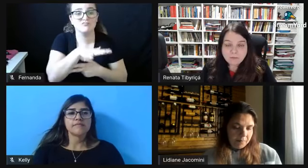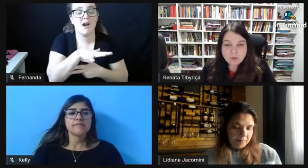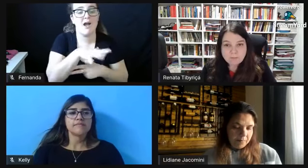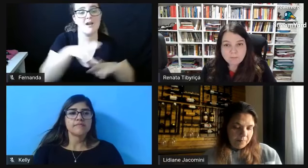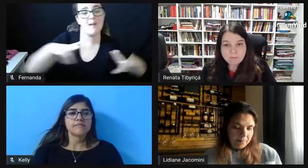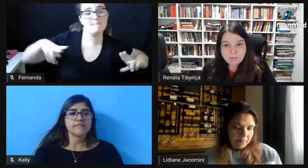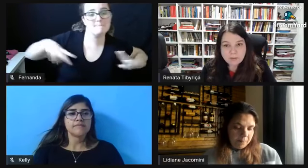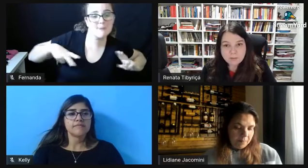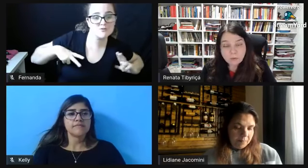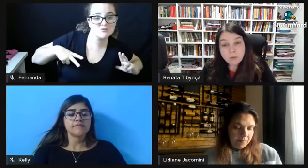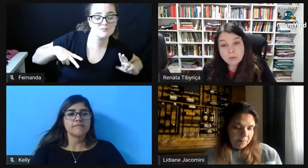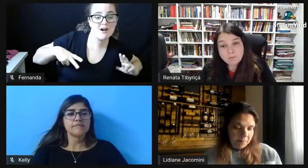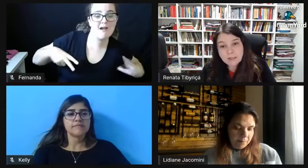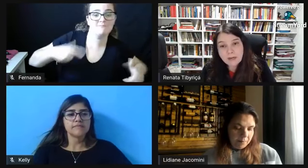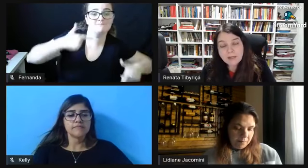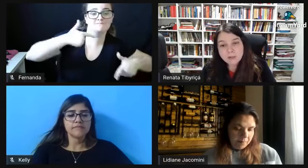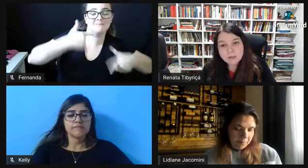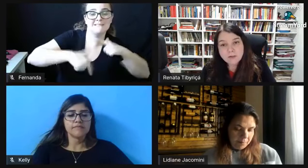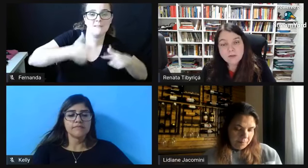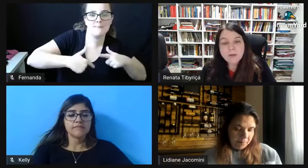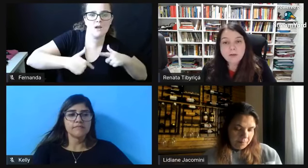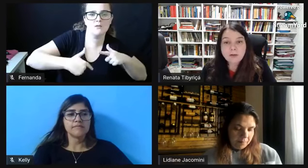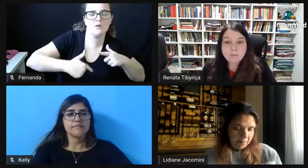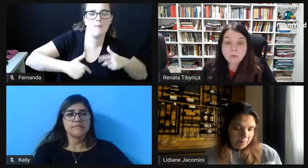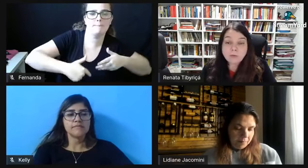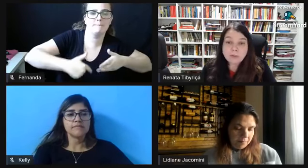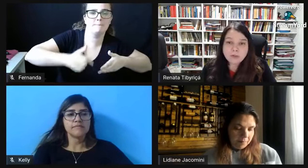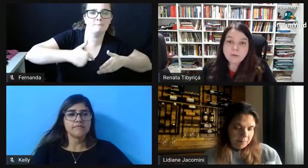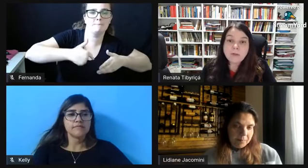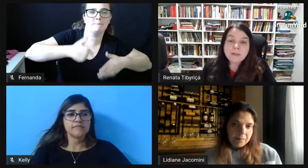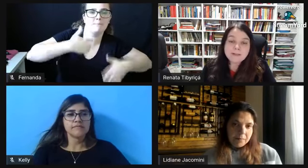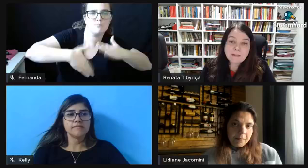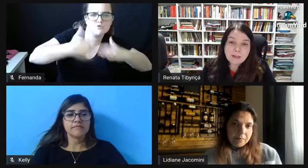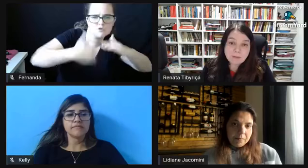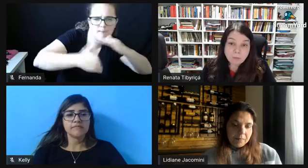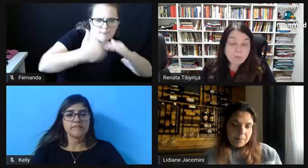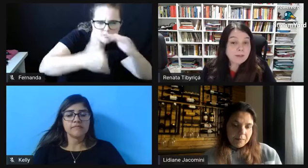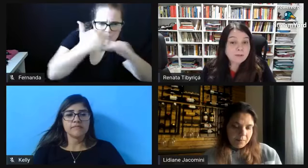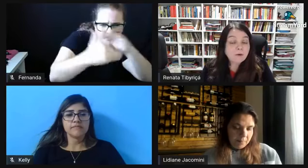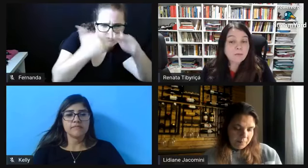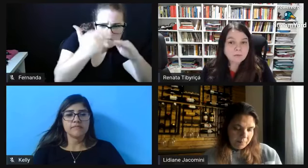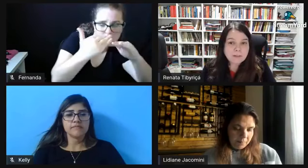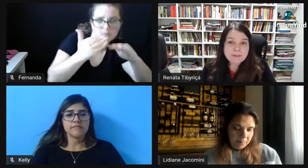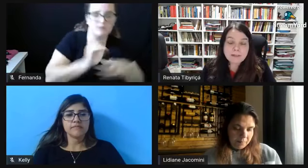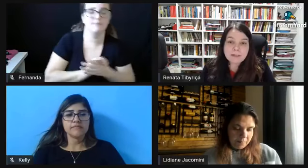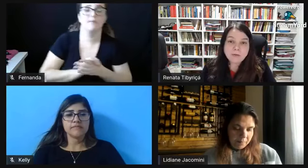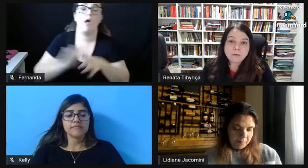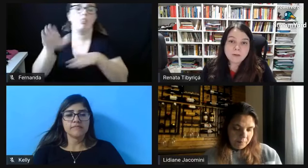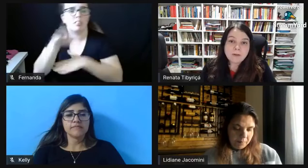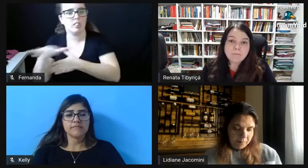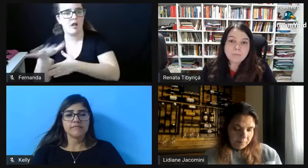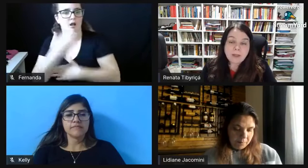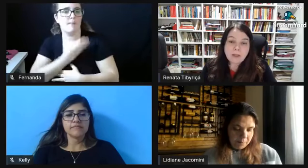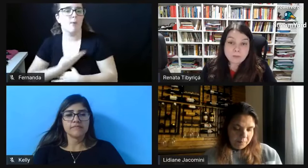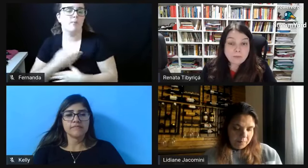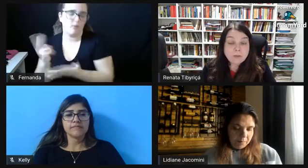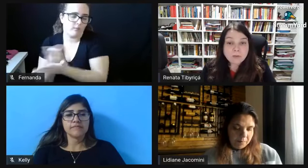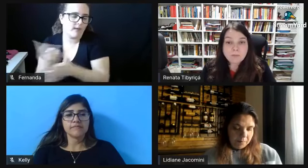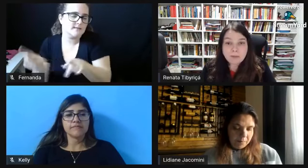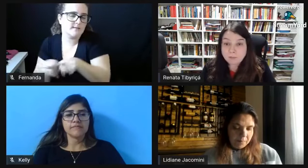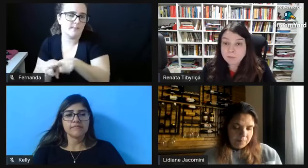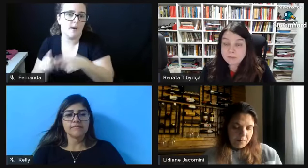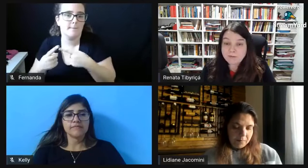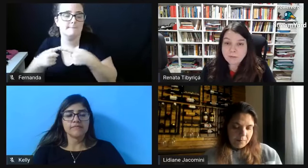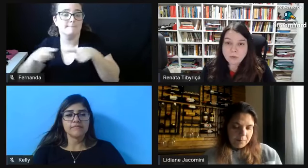um nível de produtividade muito grande. Não que, assim, na área pública não aconteça isso. É